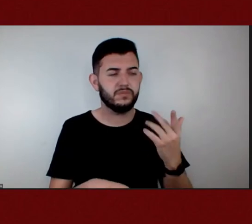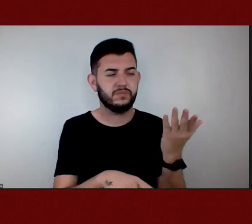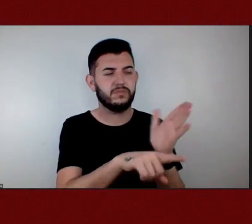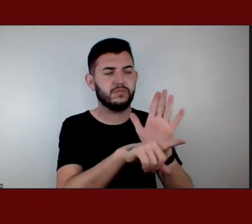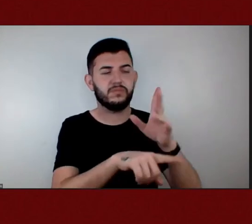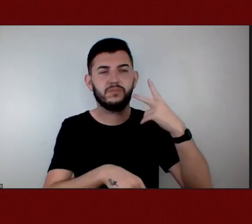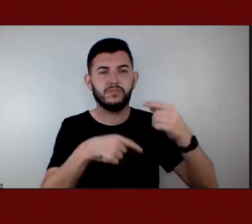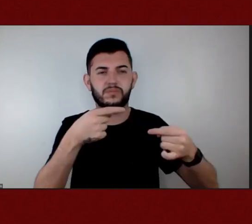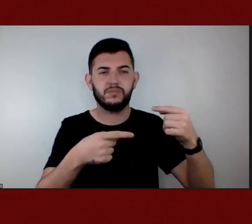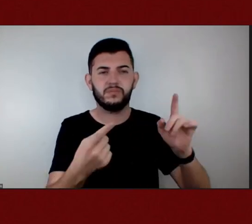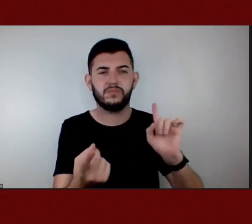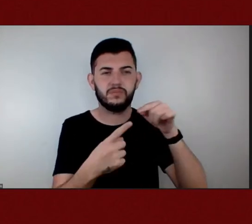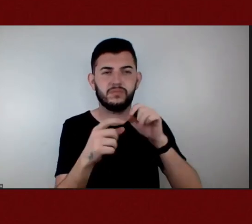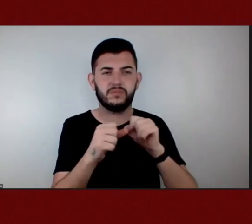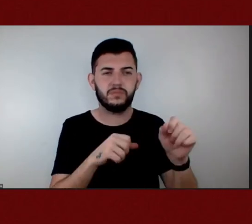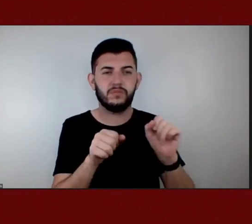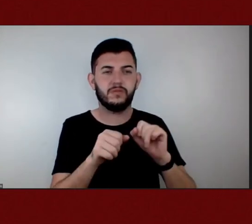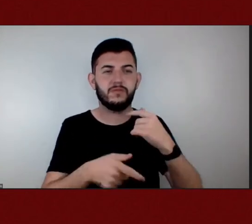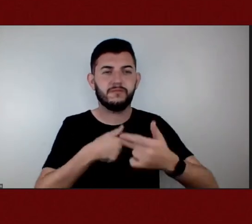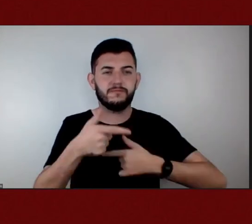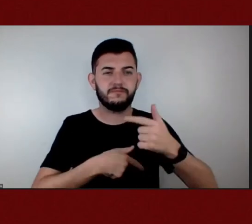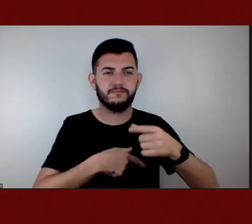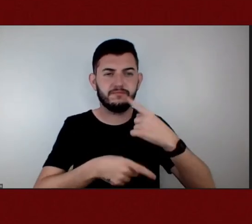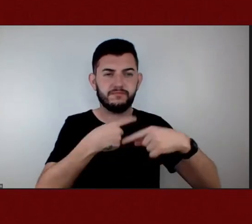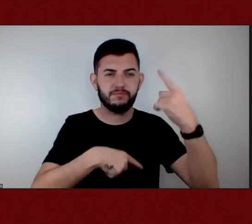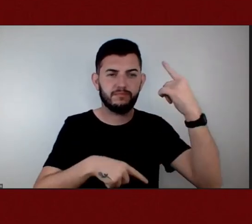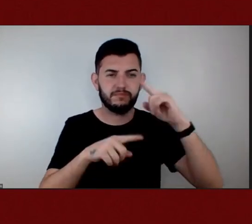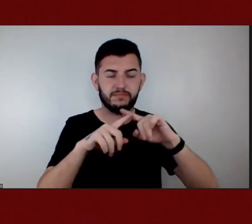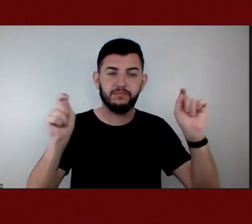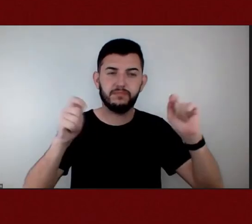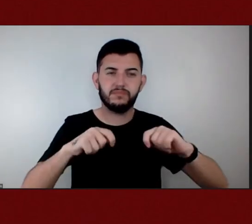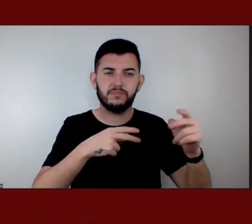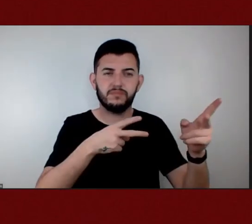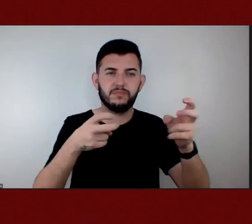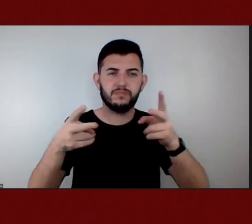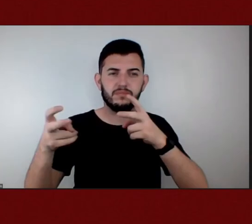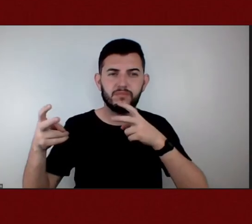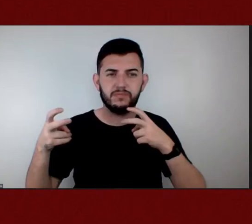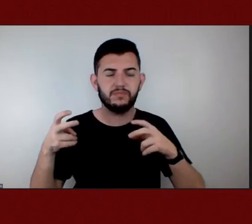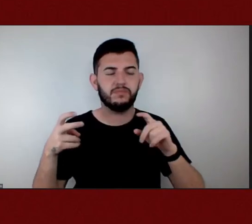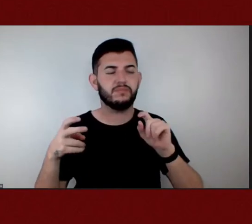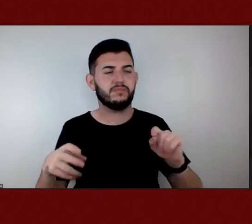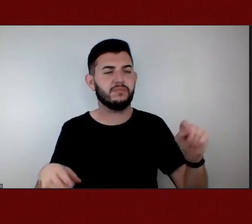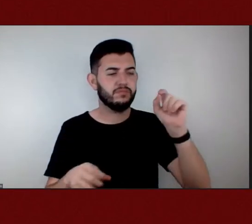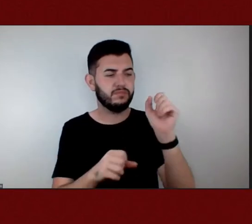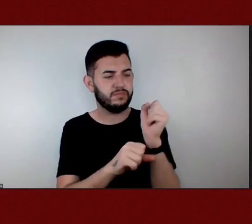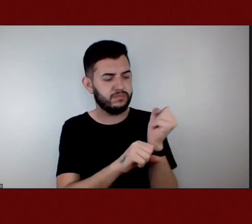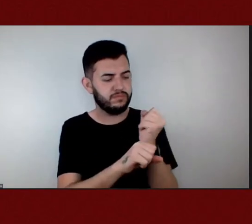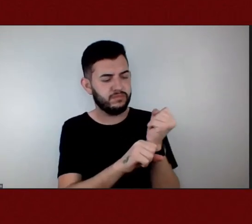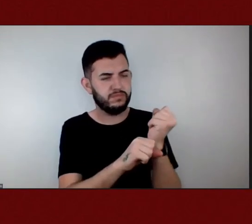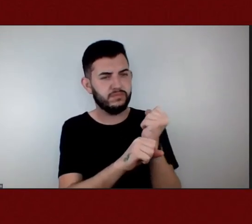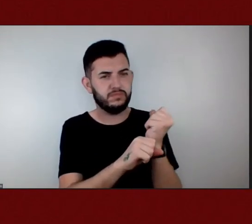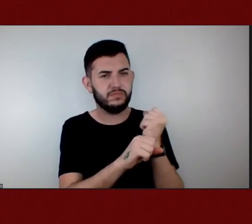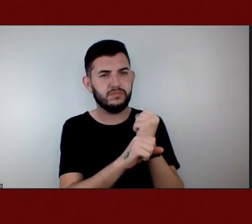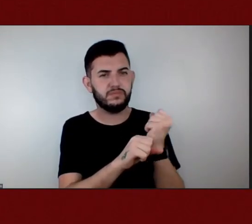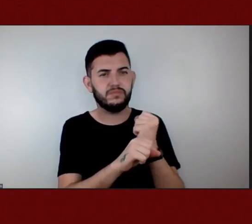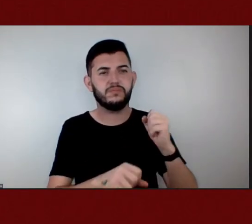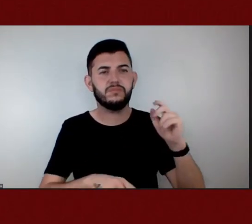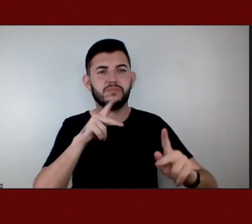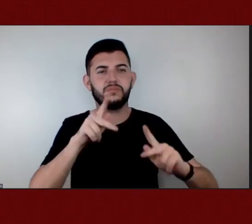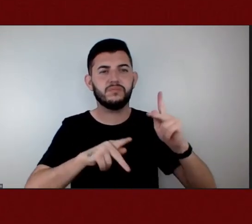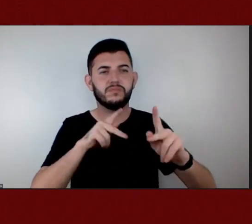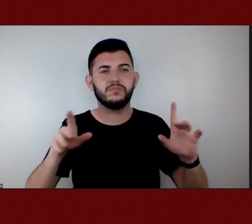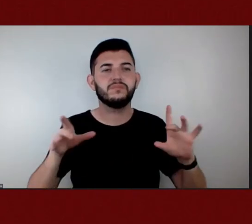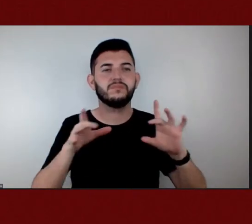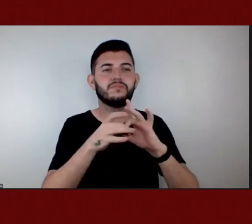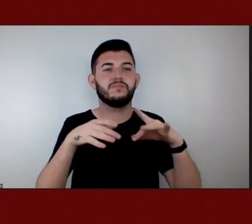realizada com sucesso. Isso pode ser observado em toda a trajetória daqueles anos da União Popular. Então, dessa forma, essa